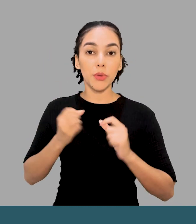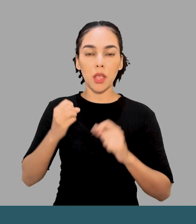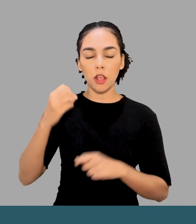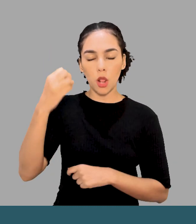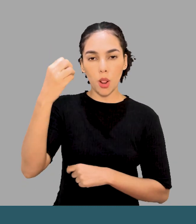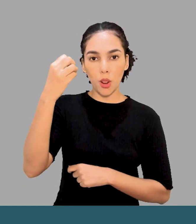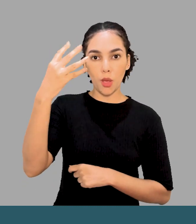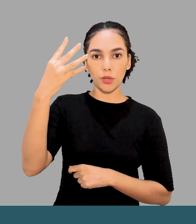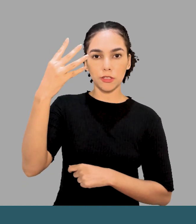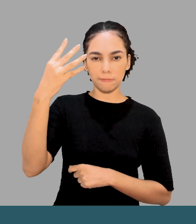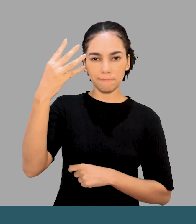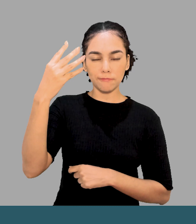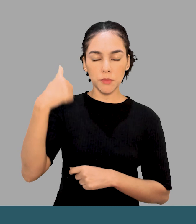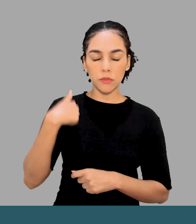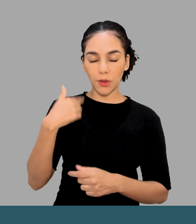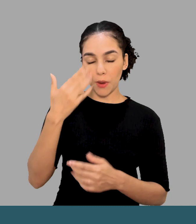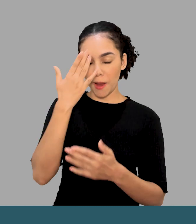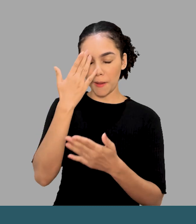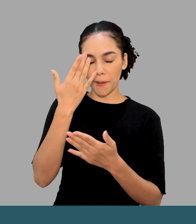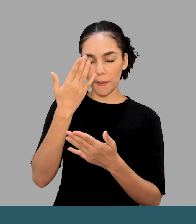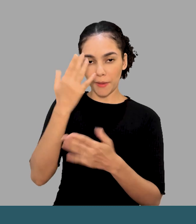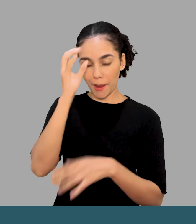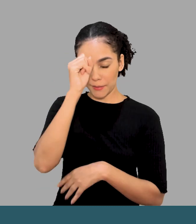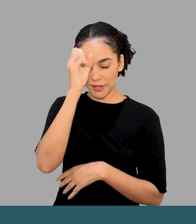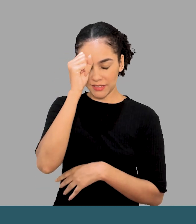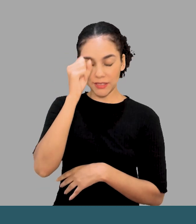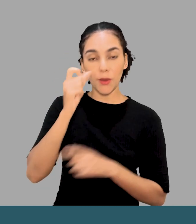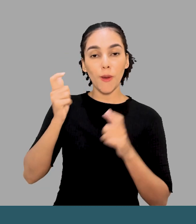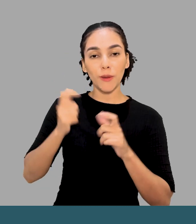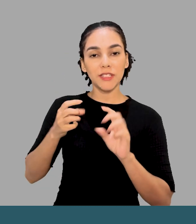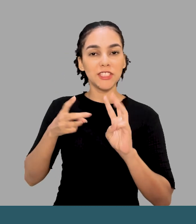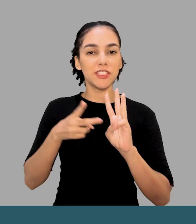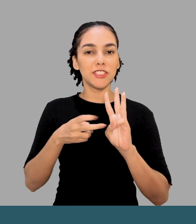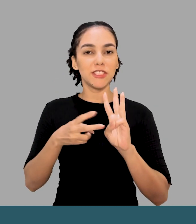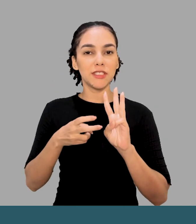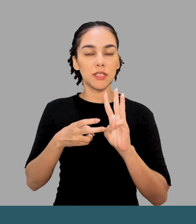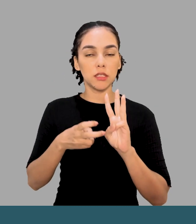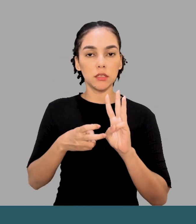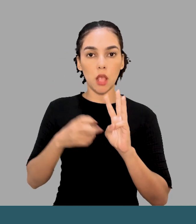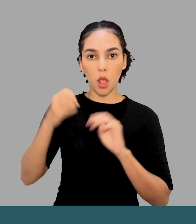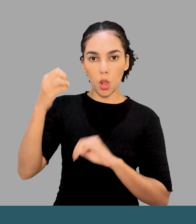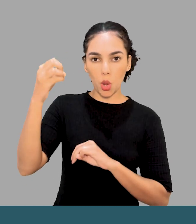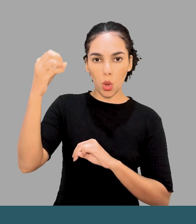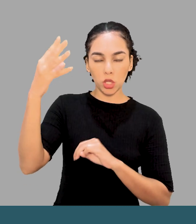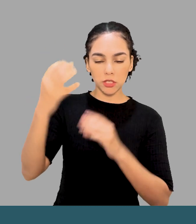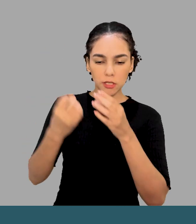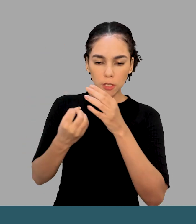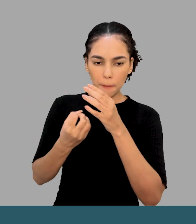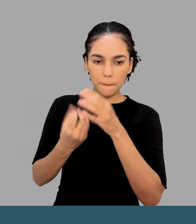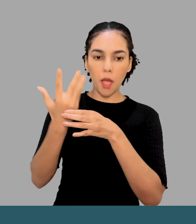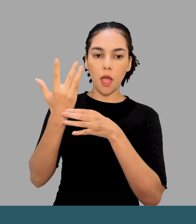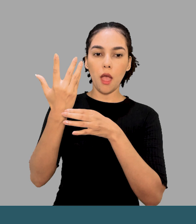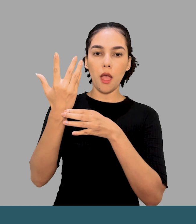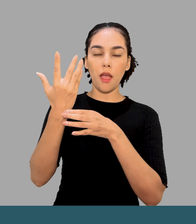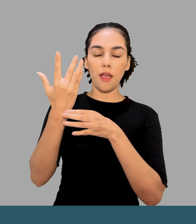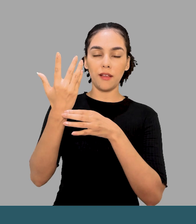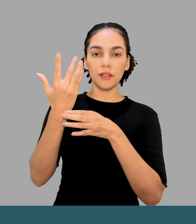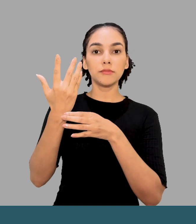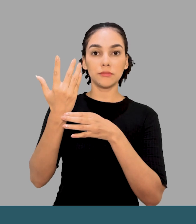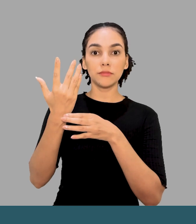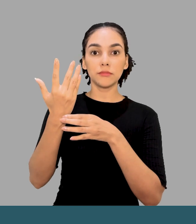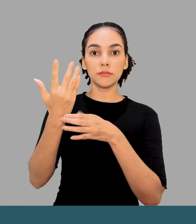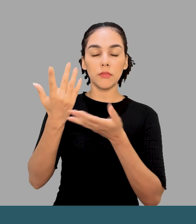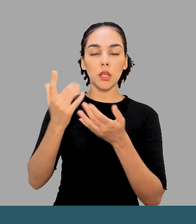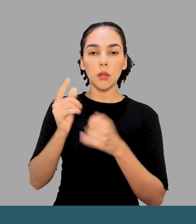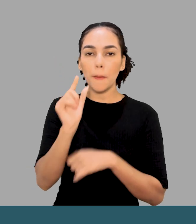essa luz, eu aprendi isso no Xingu com os indígenas. Daquele pedaço de luz todo que foi criado, o disco,